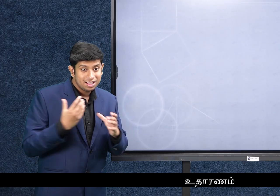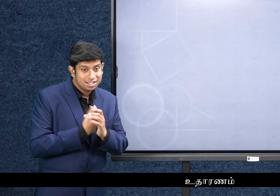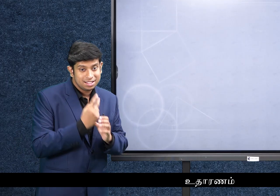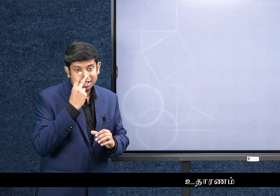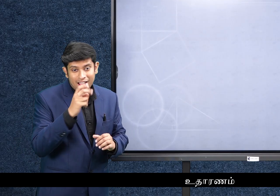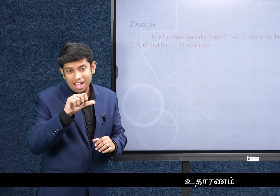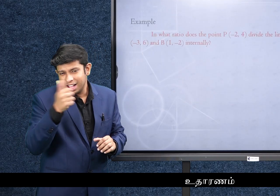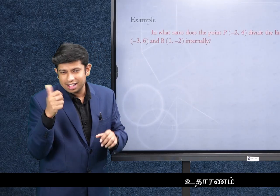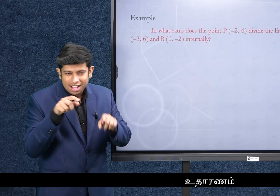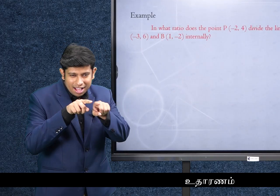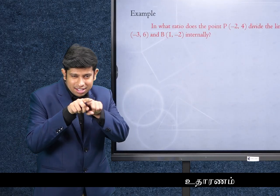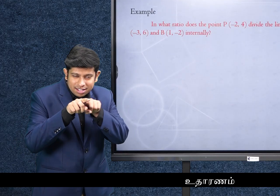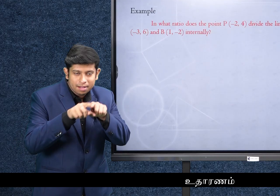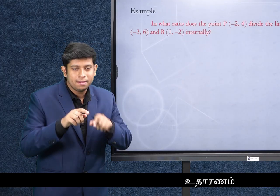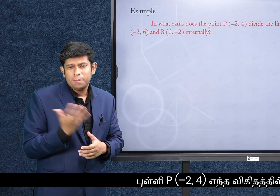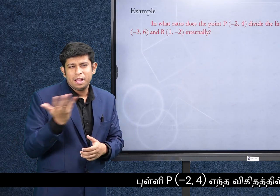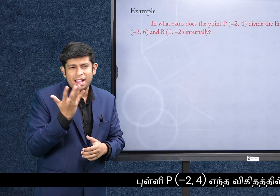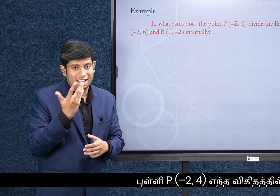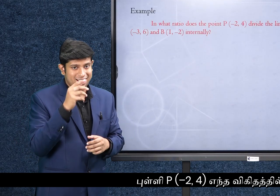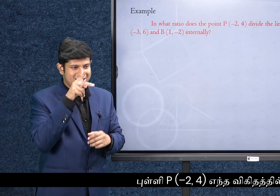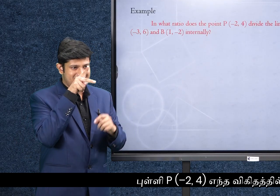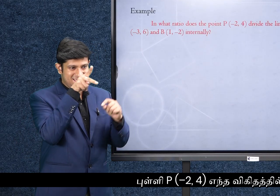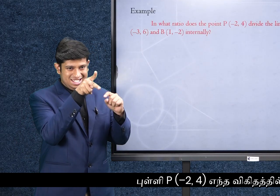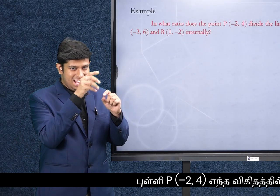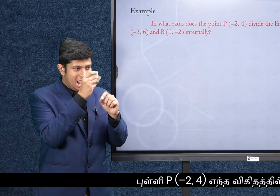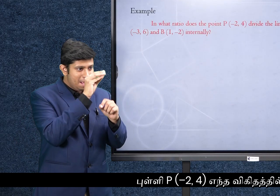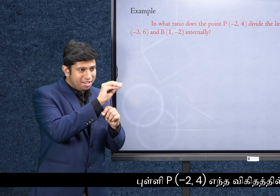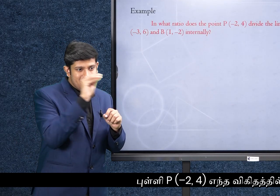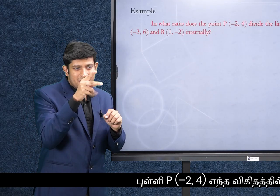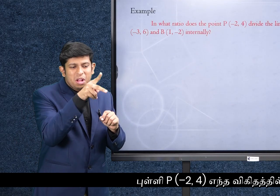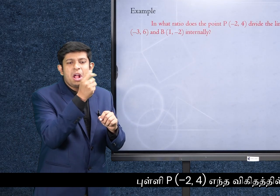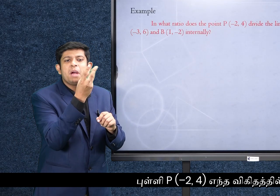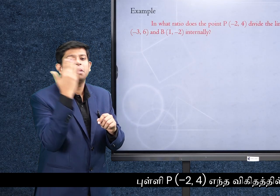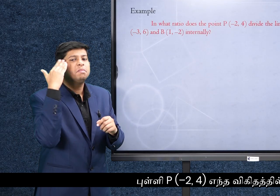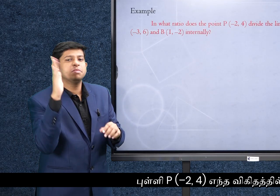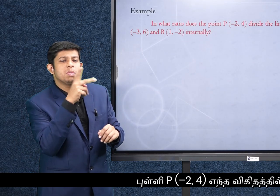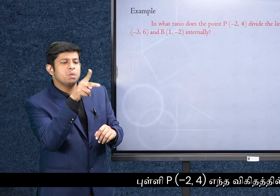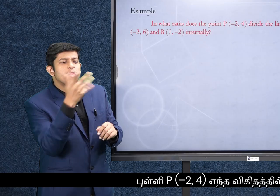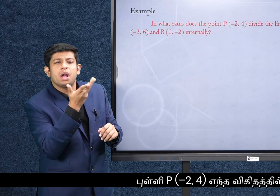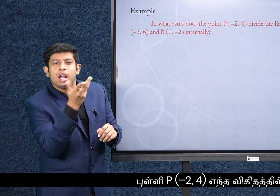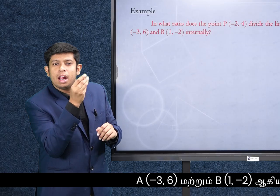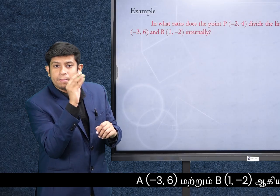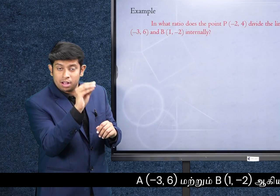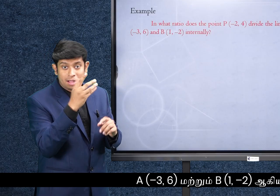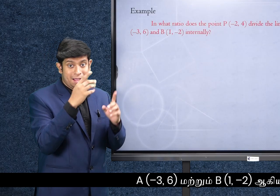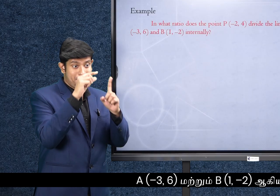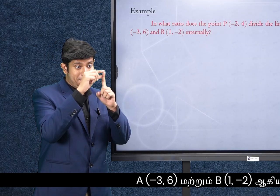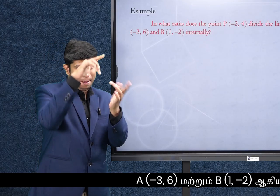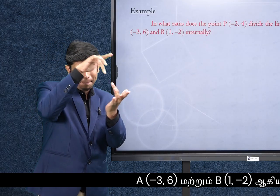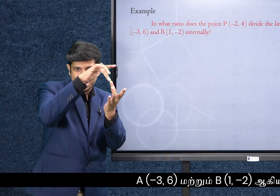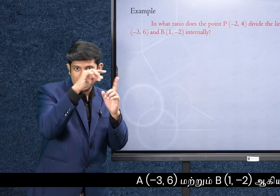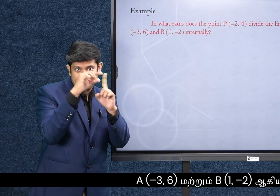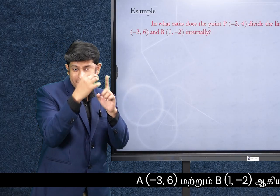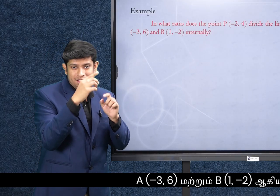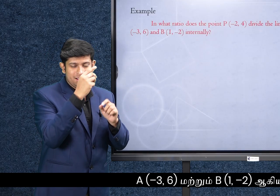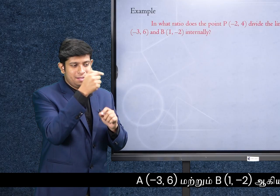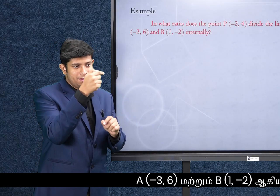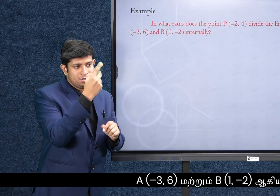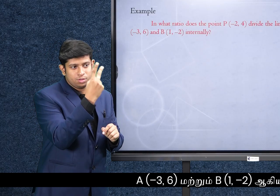உதாரணம் புள்ளி பி அடைப்புக்குறிக்குள் கழித்தல் 2 4 எந்த விகிதத்தில் ஏ அடைப்புக்குறிக்குள் கழித்தல்